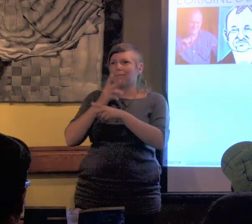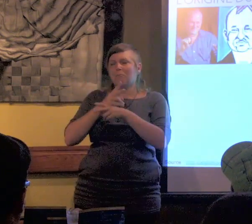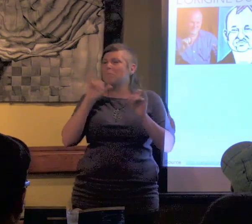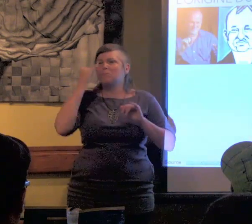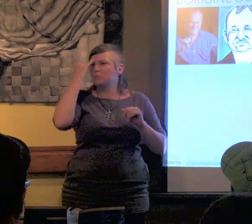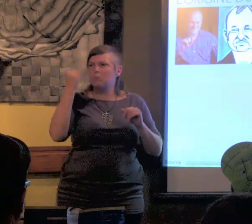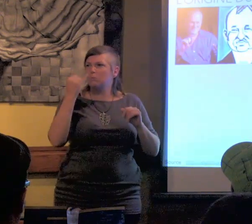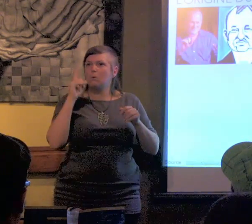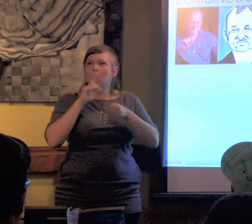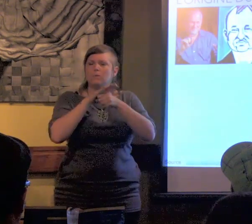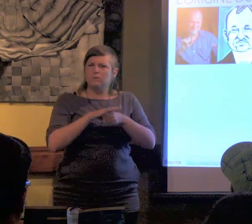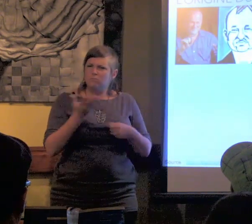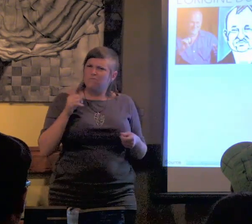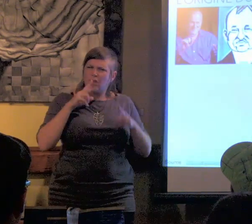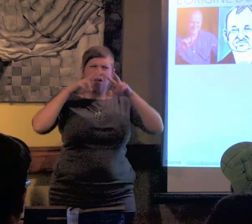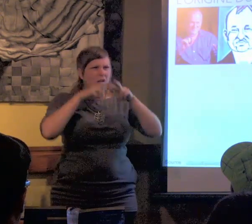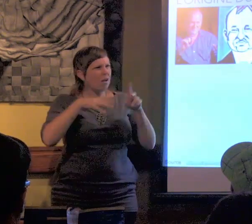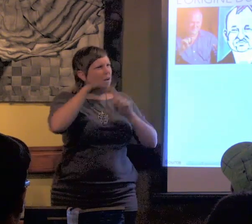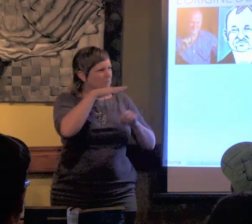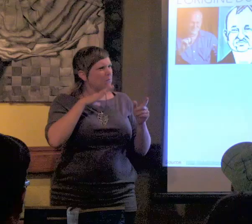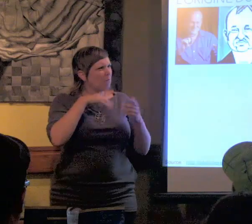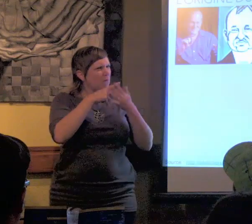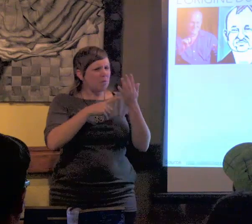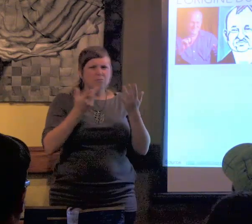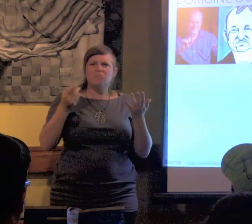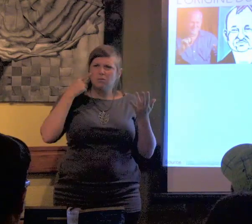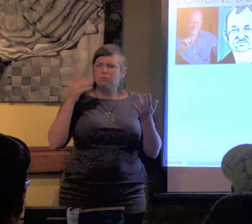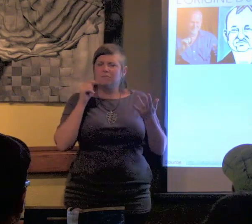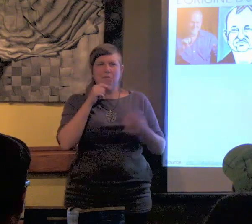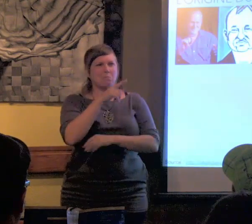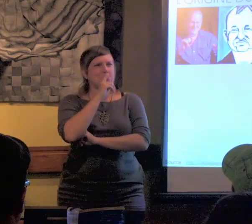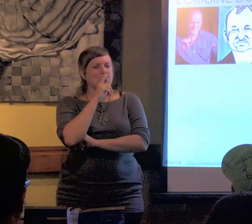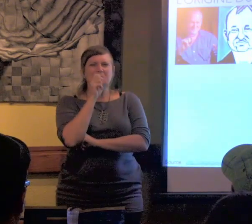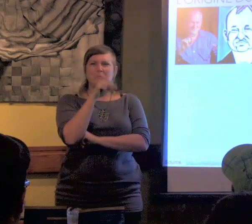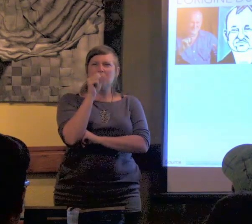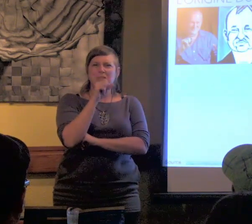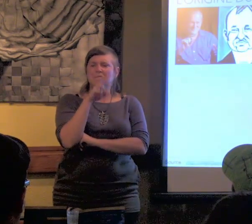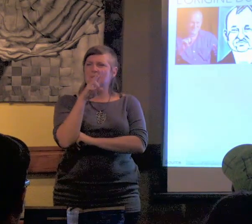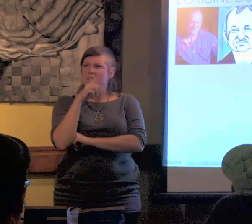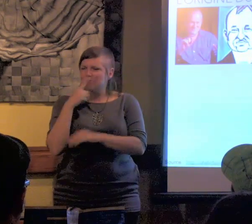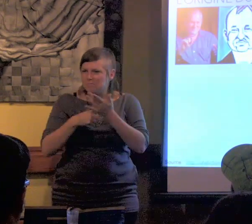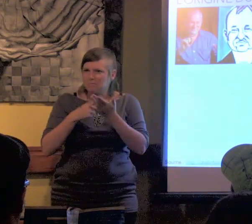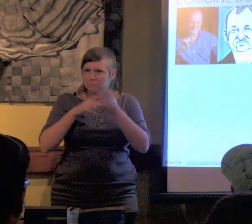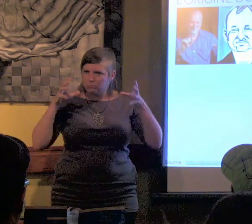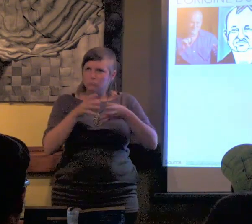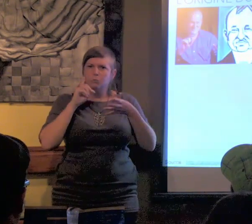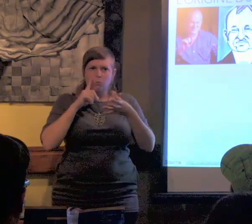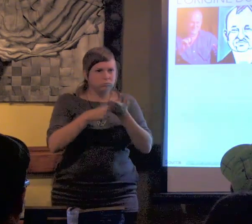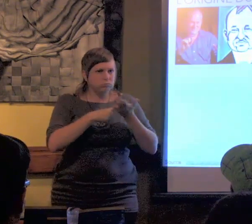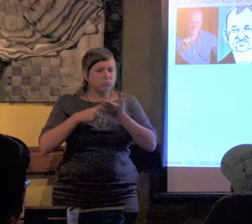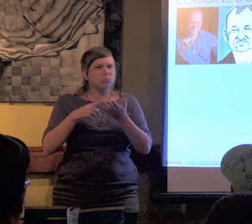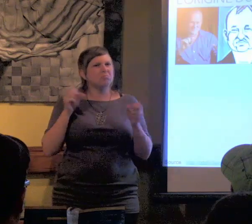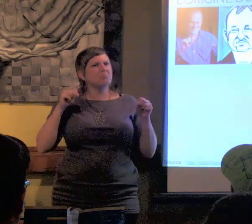les situations que la société vivait. L'audisme, c'est un peu le même principe qui le suit. Donc, la femme, elle disait,